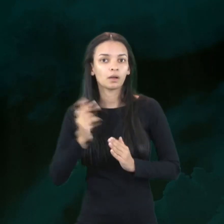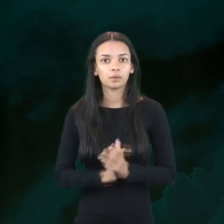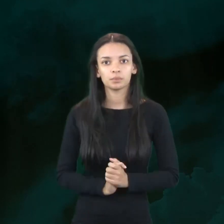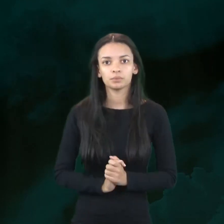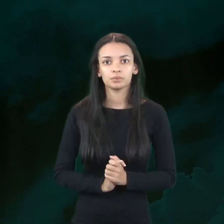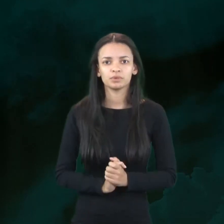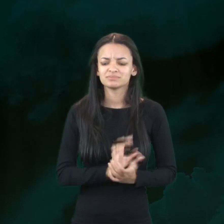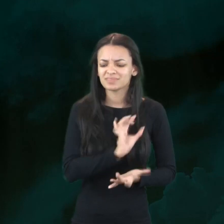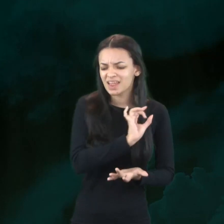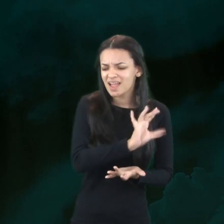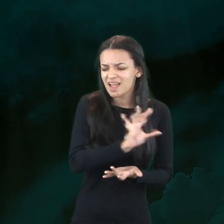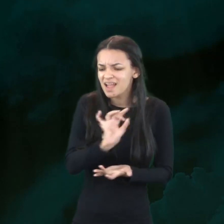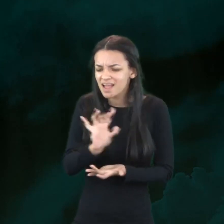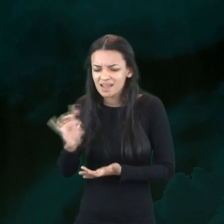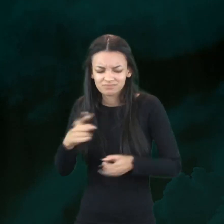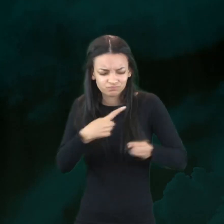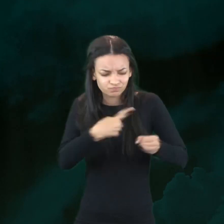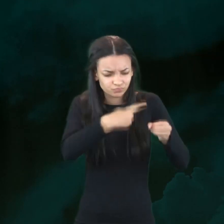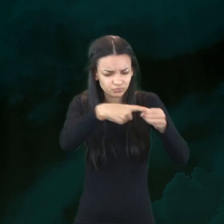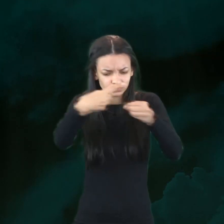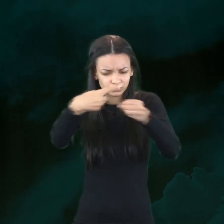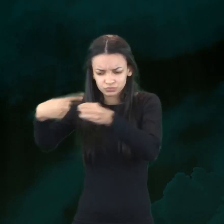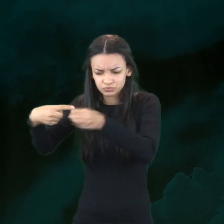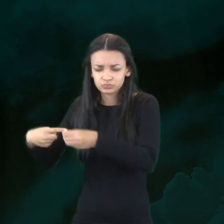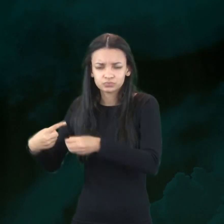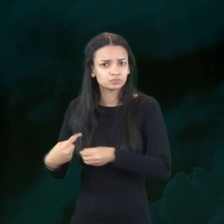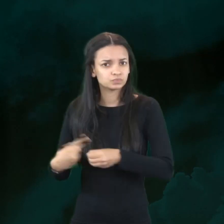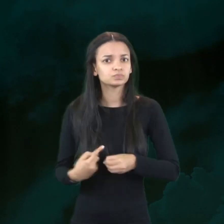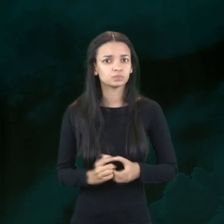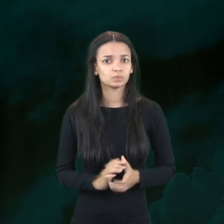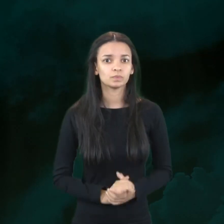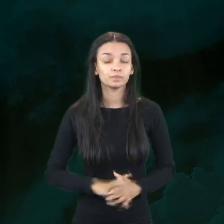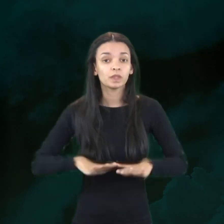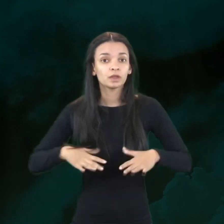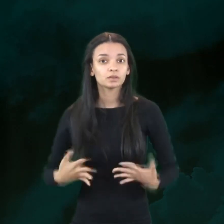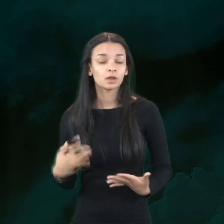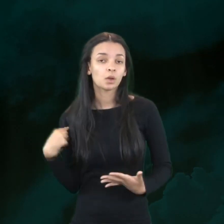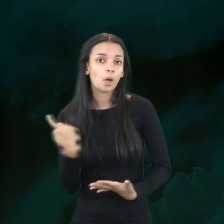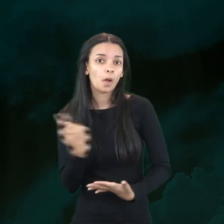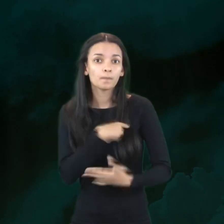cada cidade. Então, nós precisamos pregar o evangelho